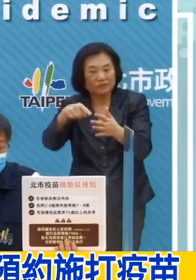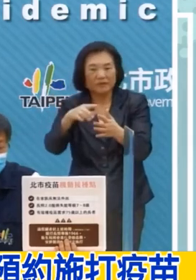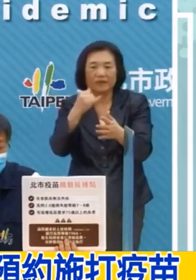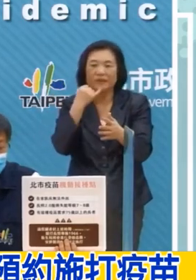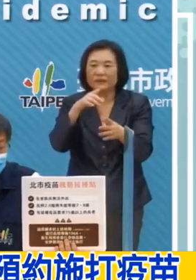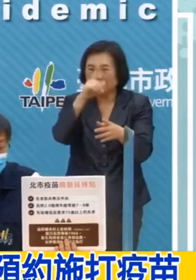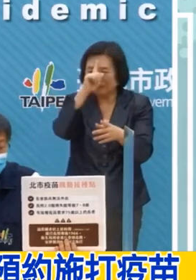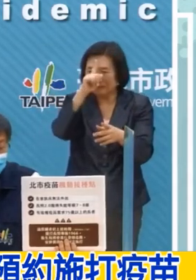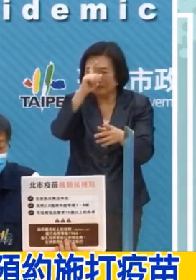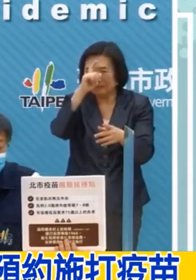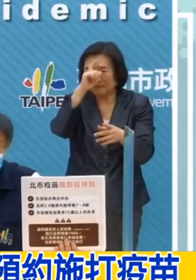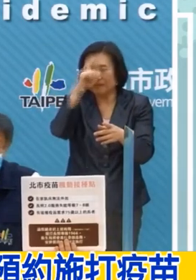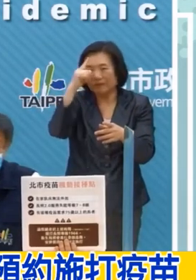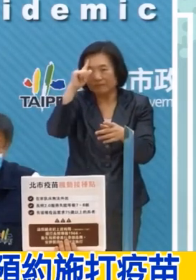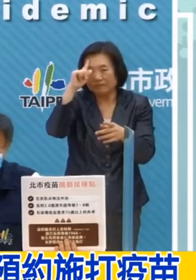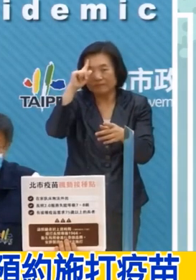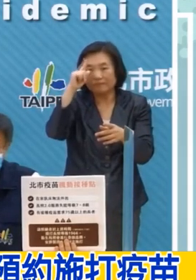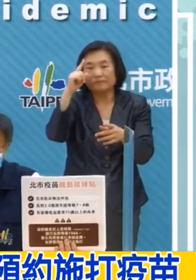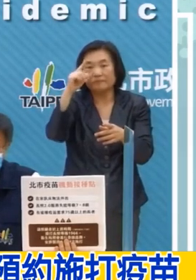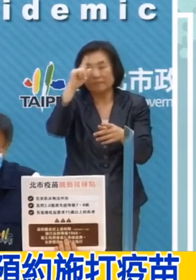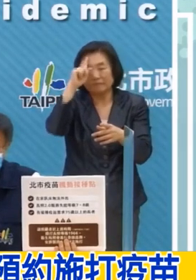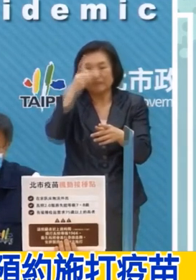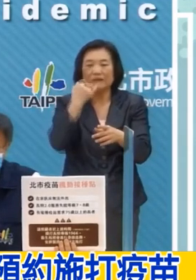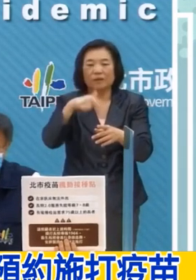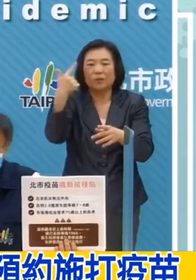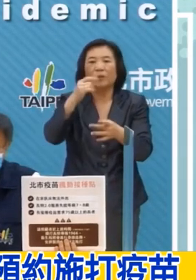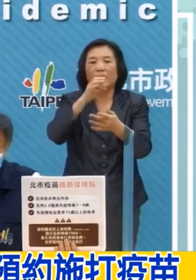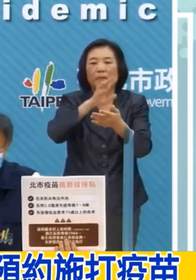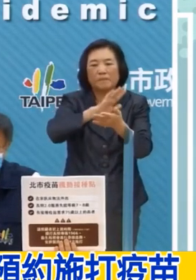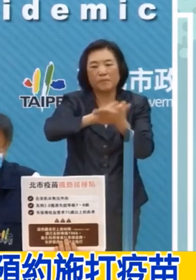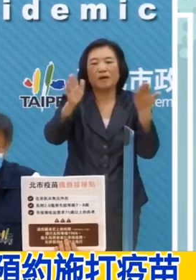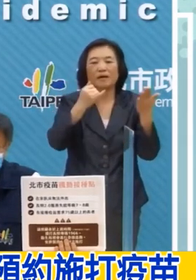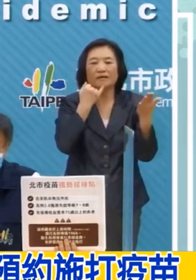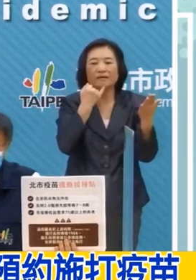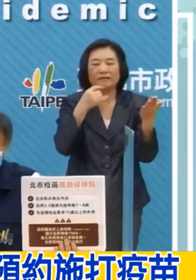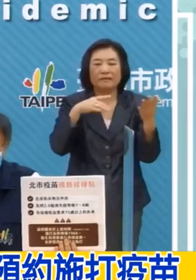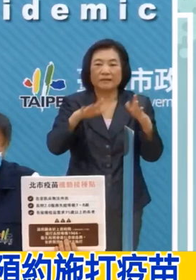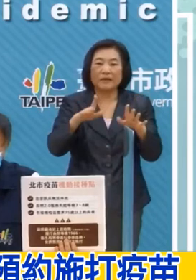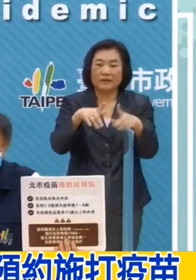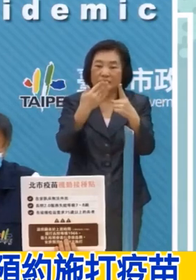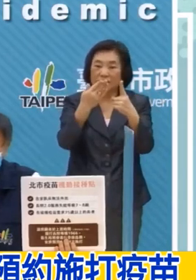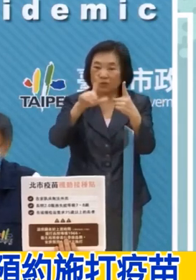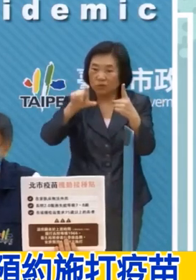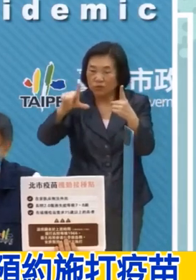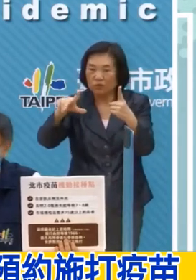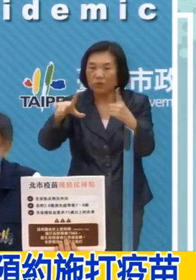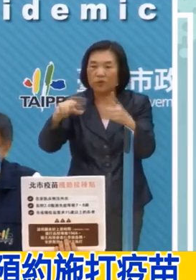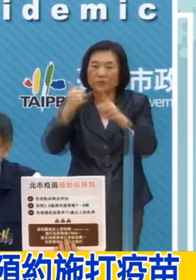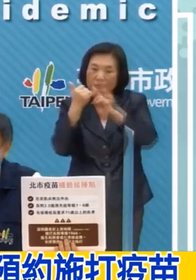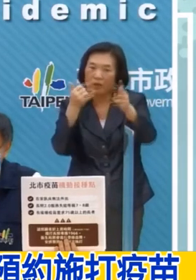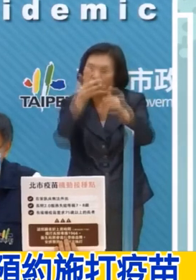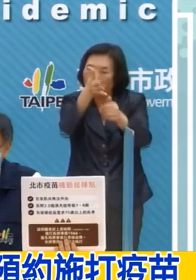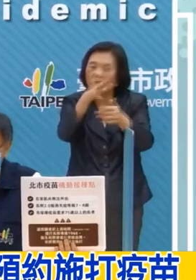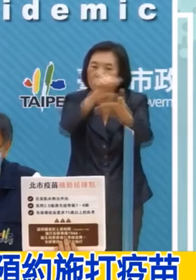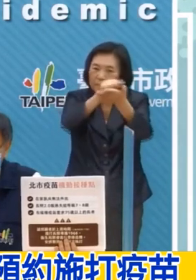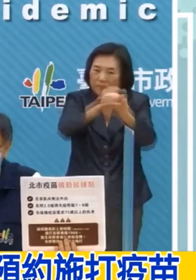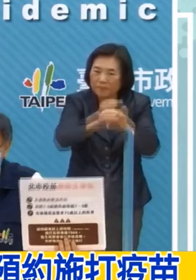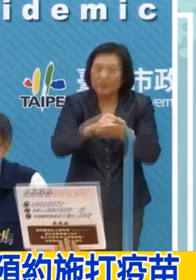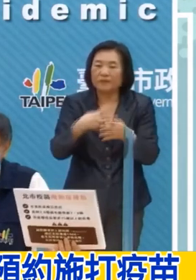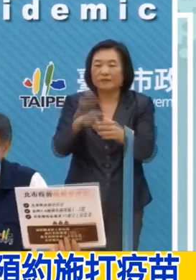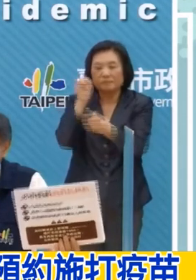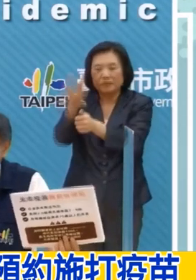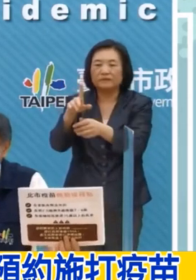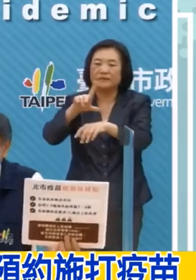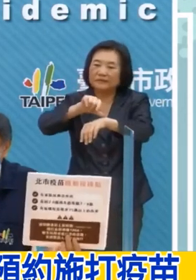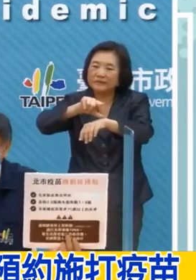道哈，然后再安排哦去跟你打哦。啊，这个因为这个比较 台北市从明天开始要施打